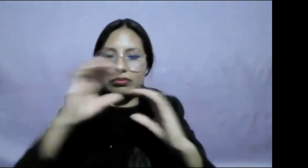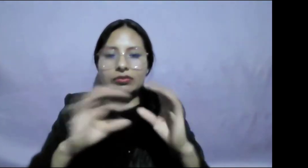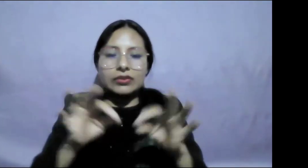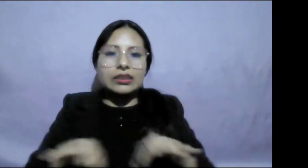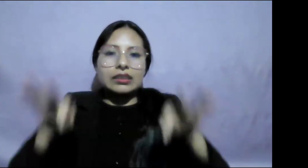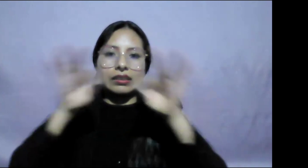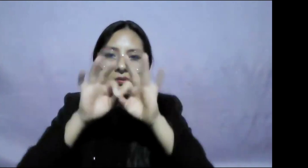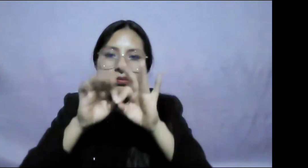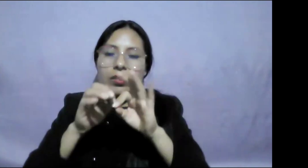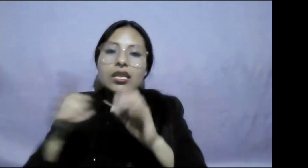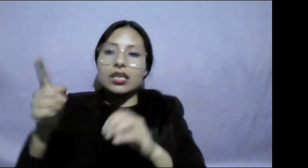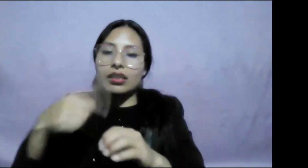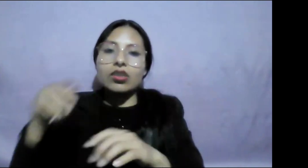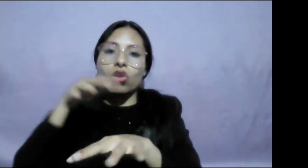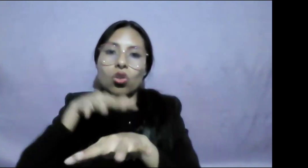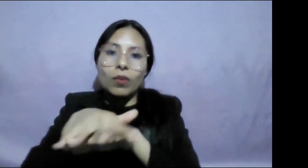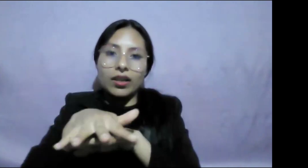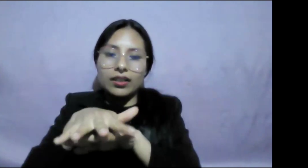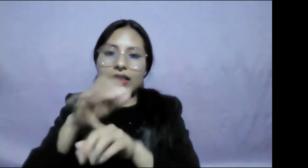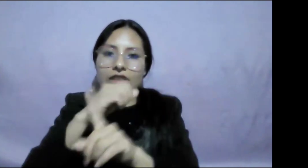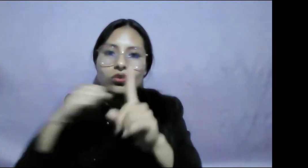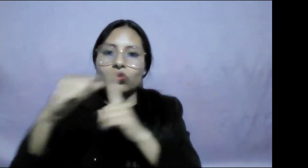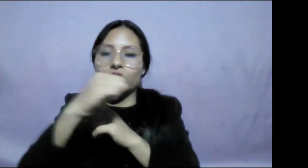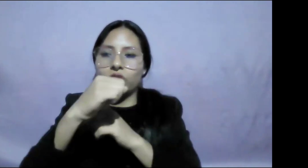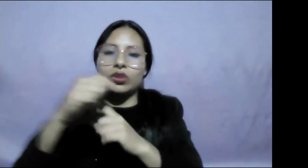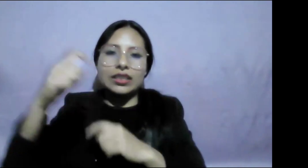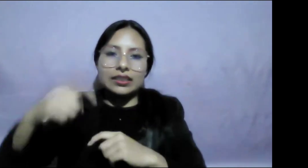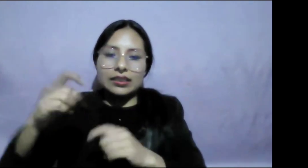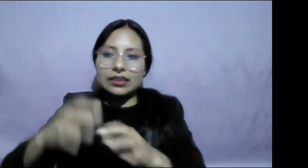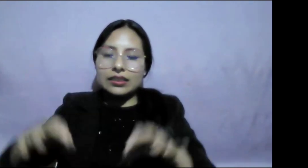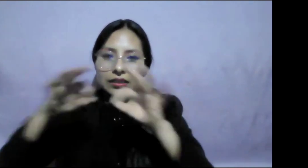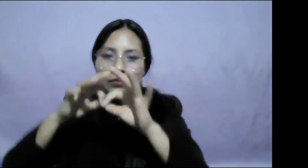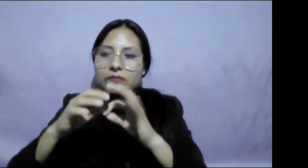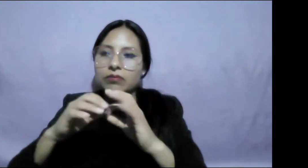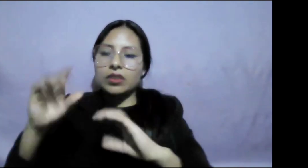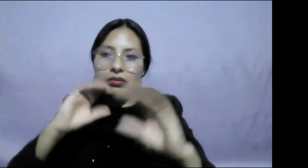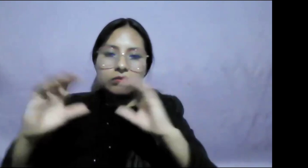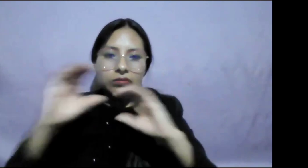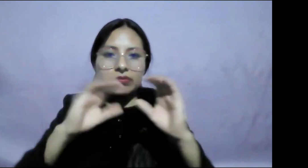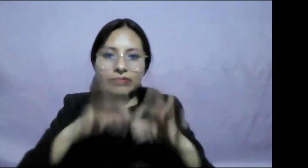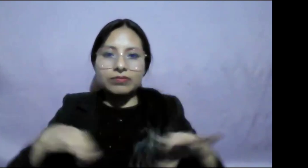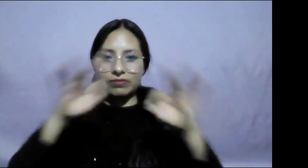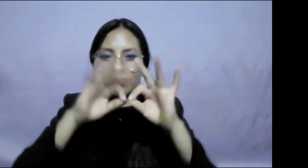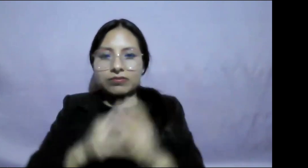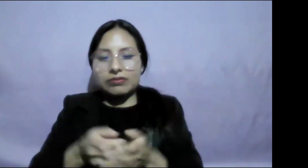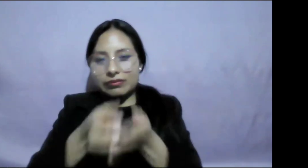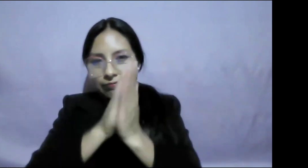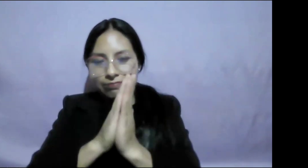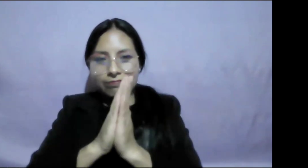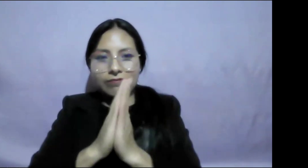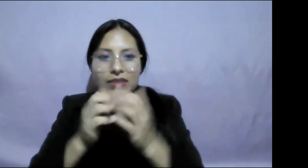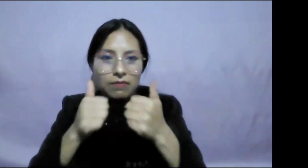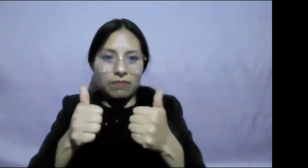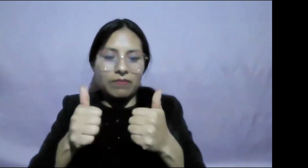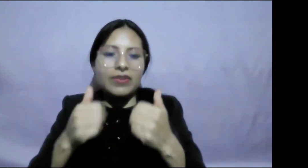persona sorda y puedan comunicarse con él y es muy importante que ustedes en esta sociedad inclusiva puedan